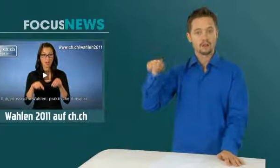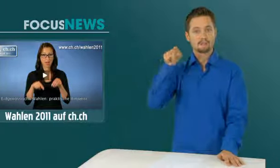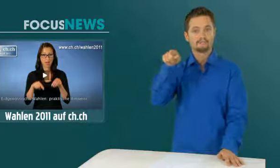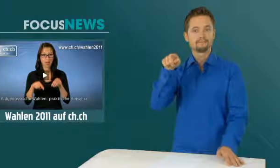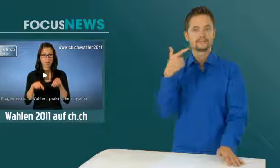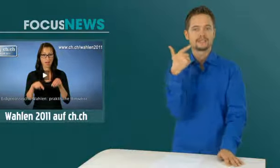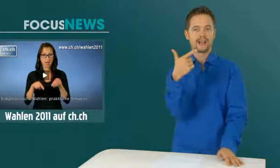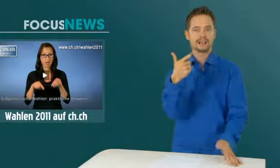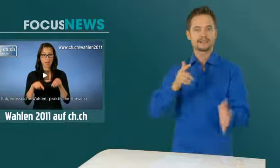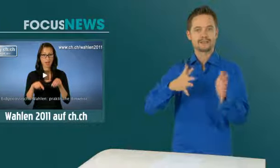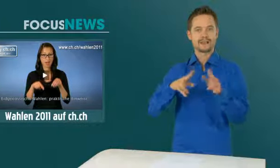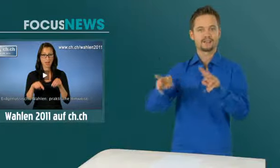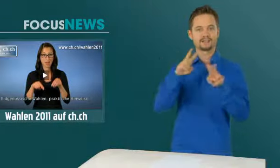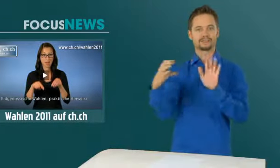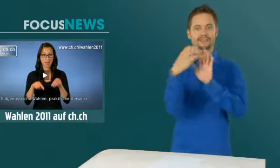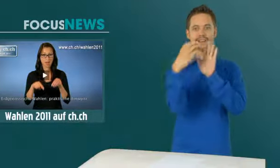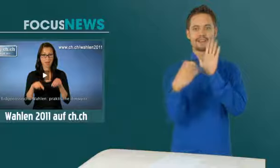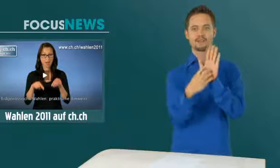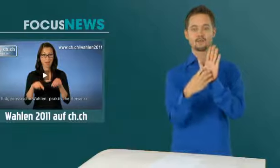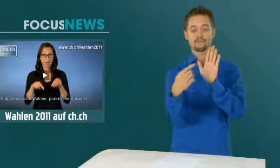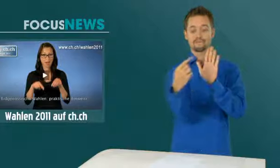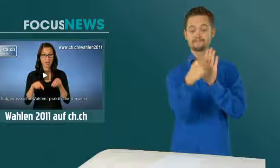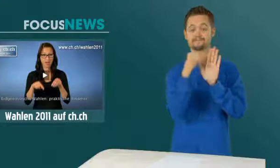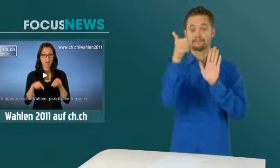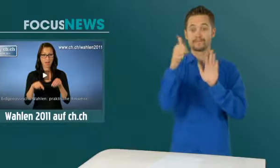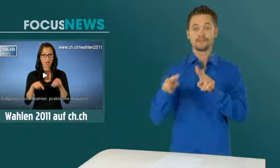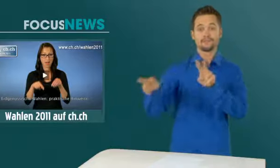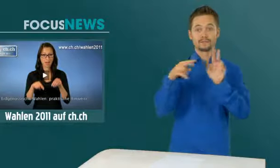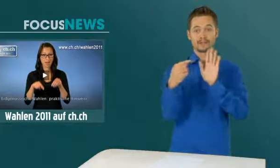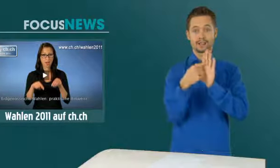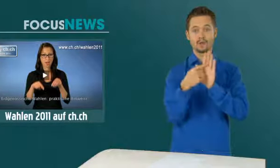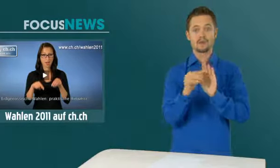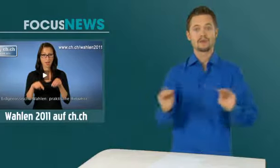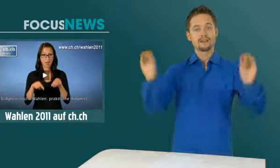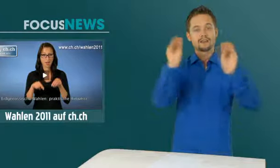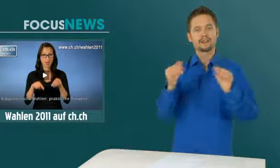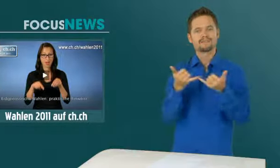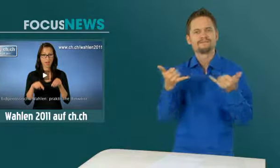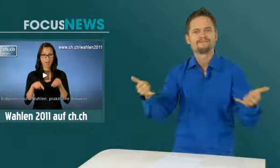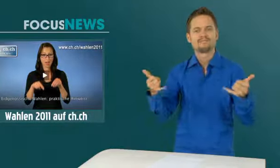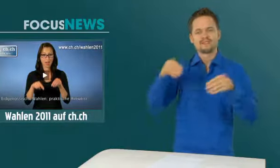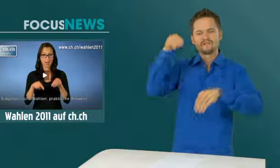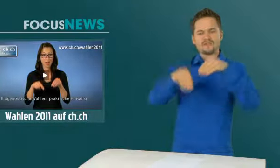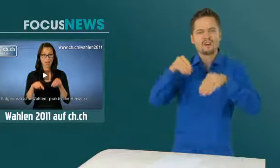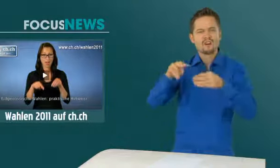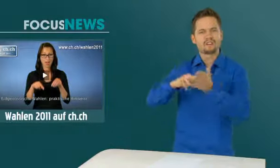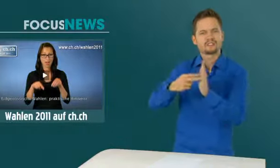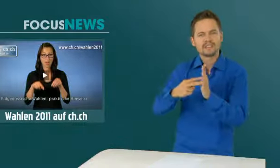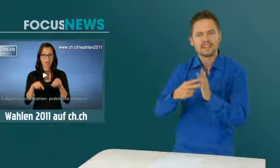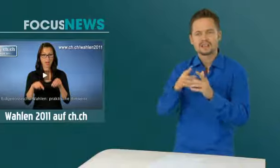wahlen sind dazu zwei gebärdensprach videos veröffentlicht im ersten video wird alles